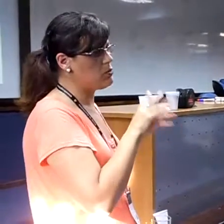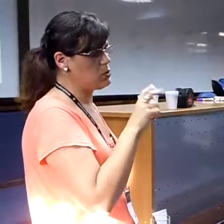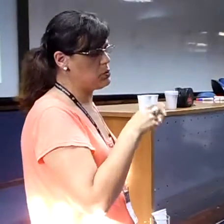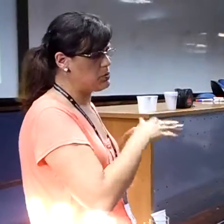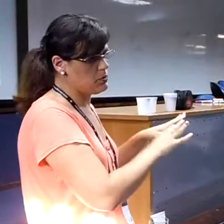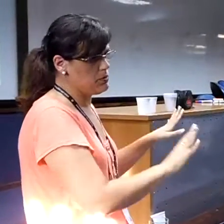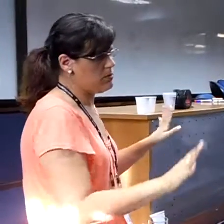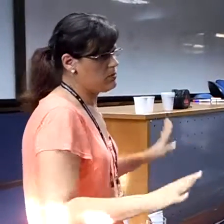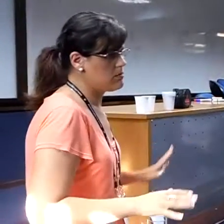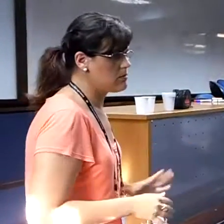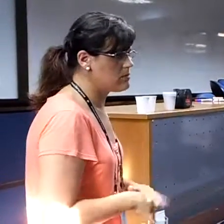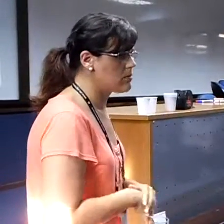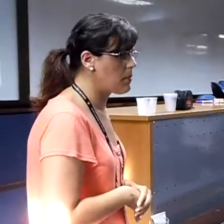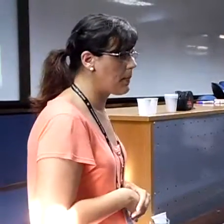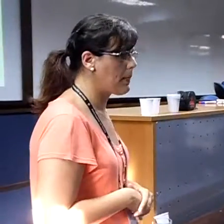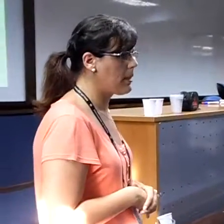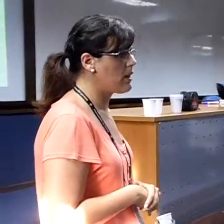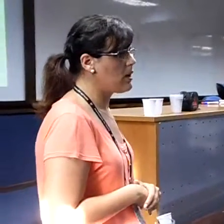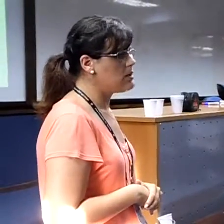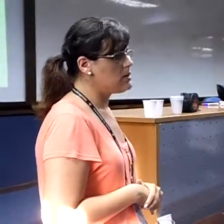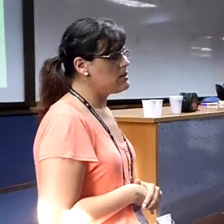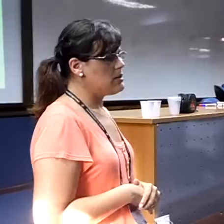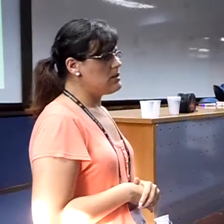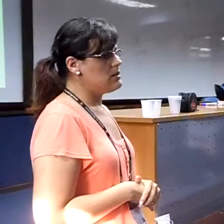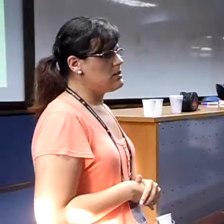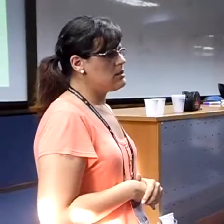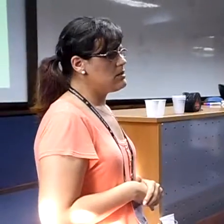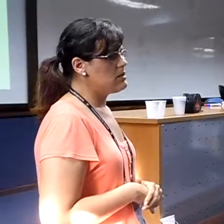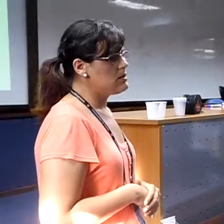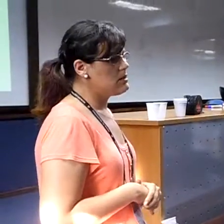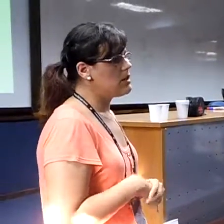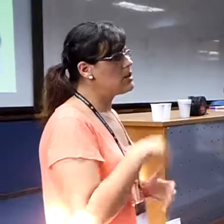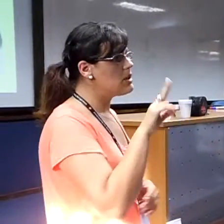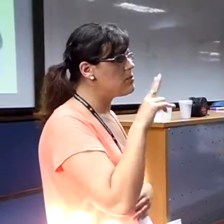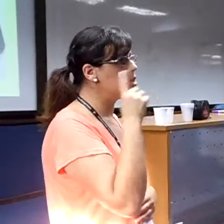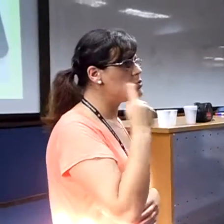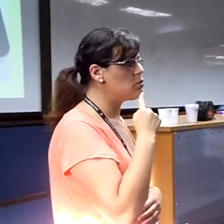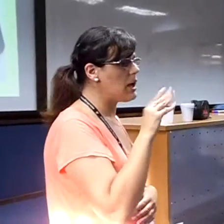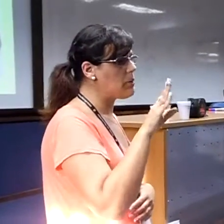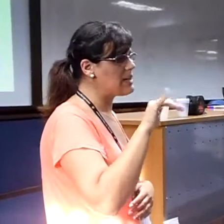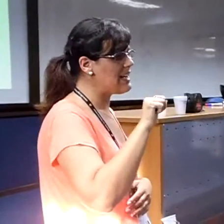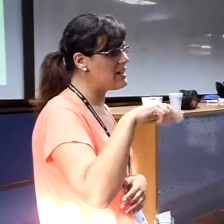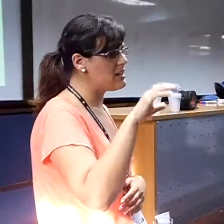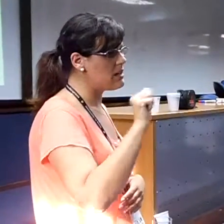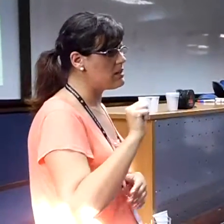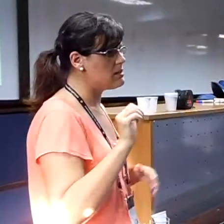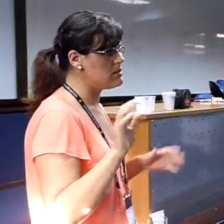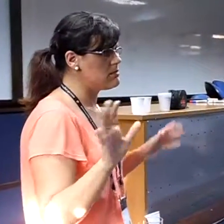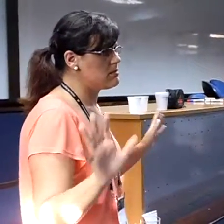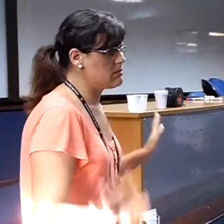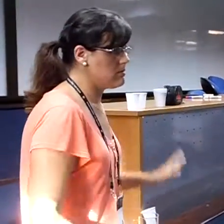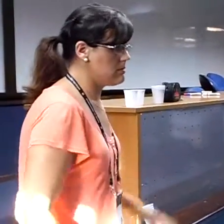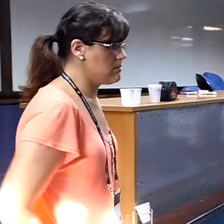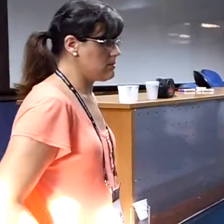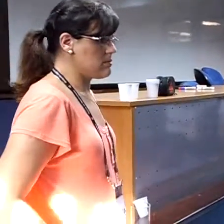implante coclear, mas não sei dizer para vocês a publicação dele. Né? Existe uma outra